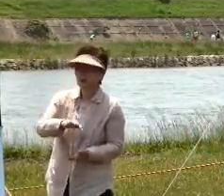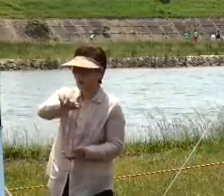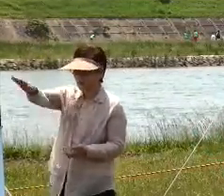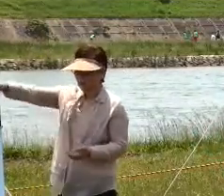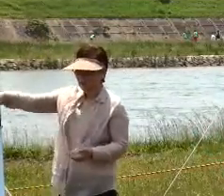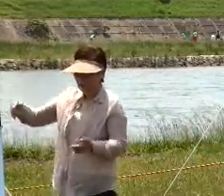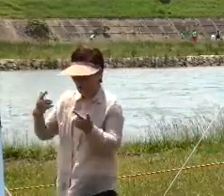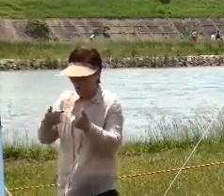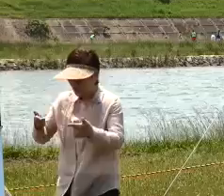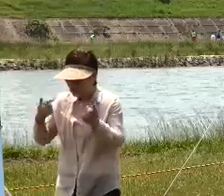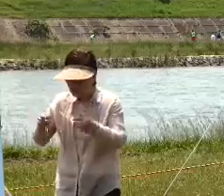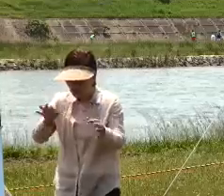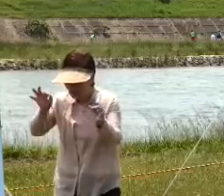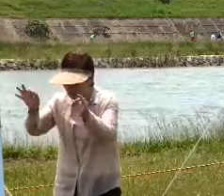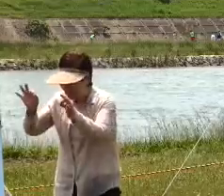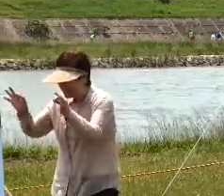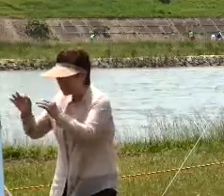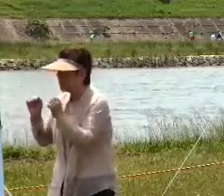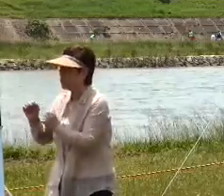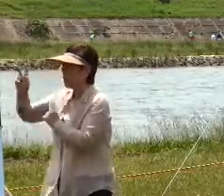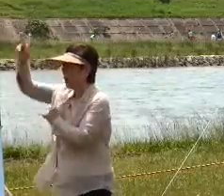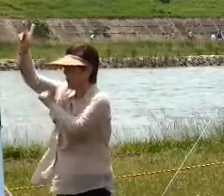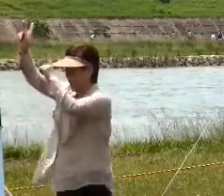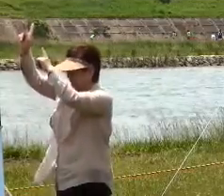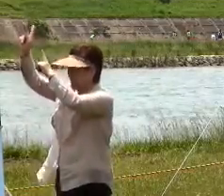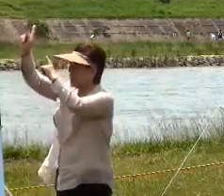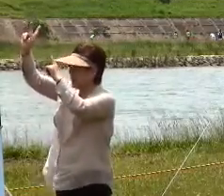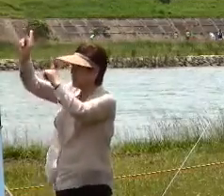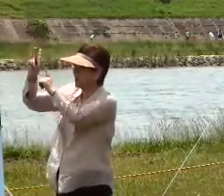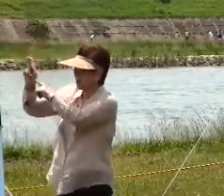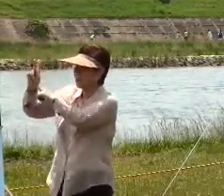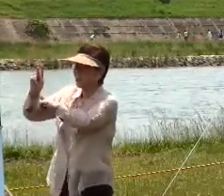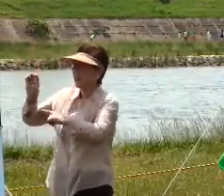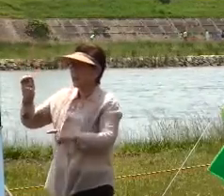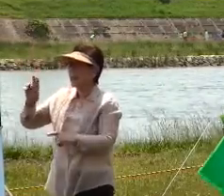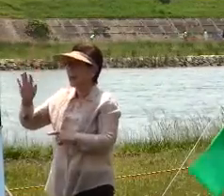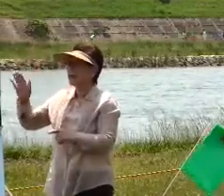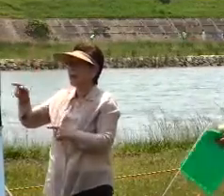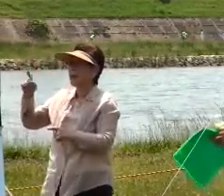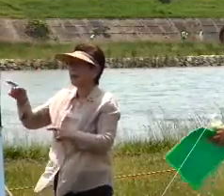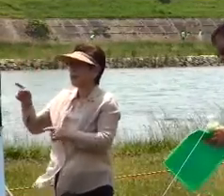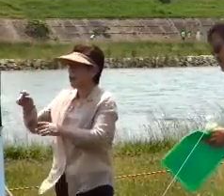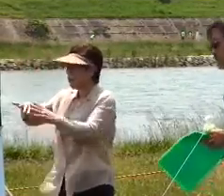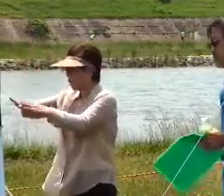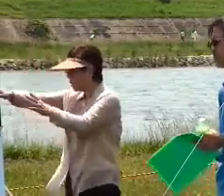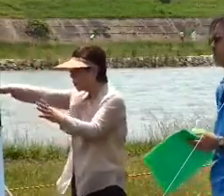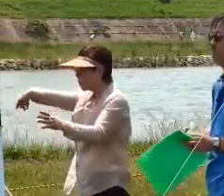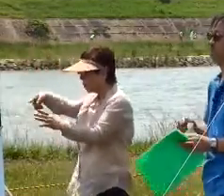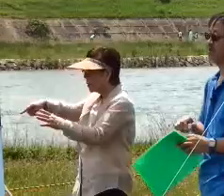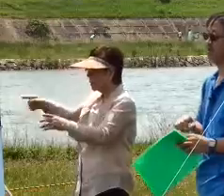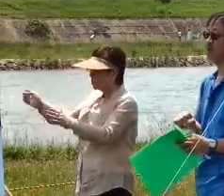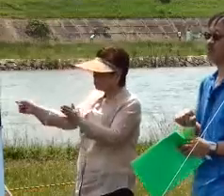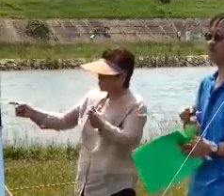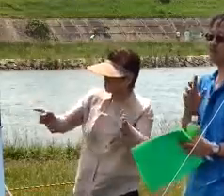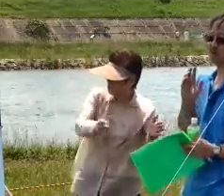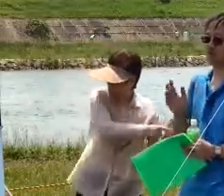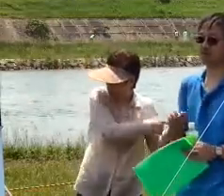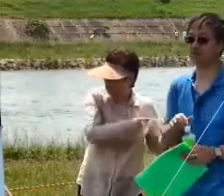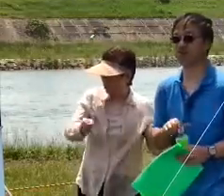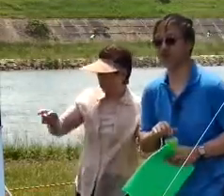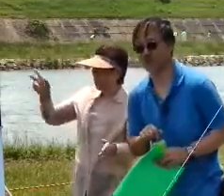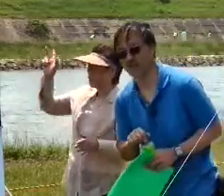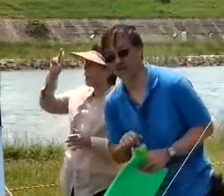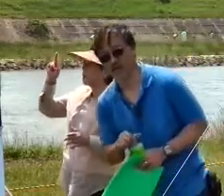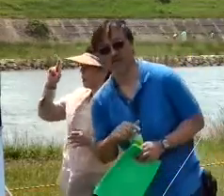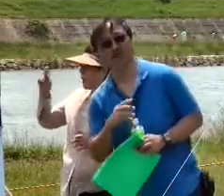私たちをいつも探しておられる。実はあのエデンの園の時からずっと神様は探していらっしゃいます。アダムやエ